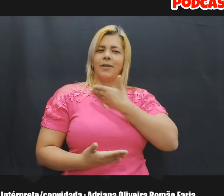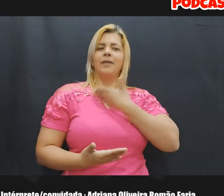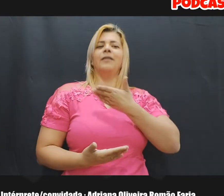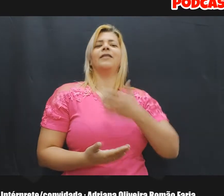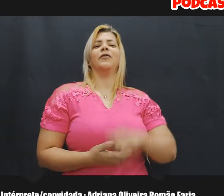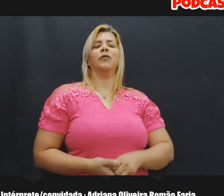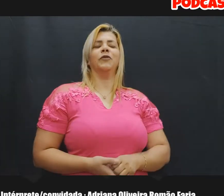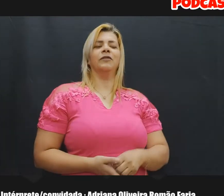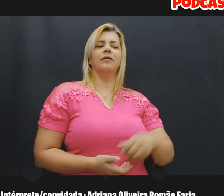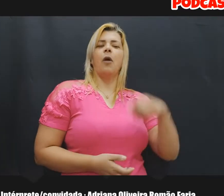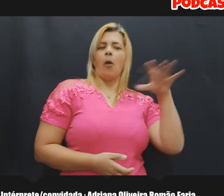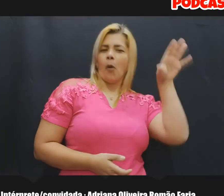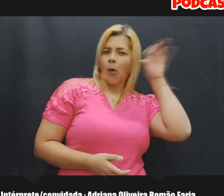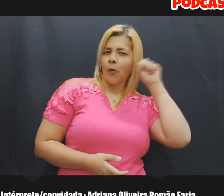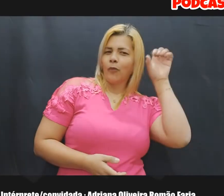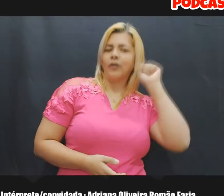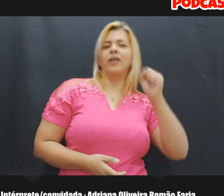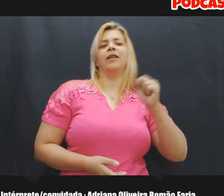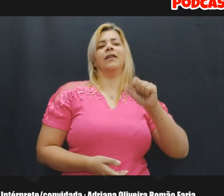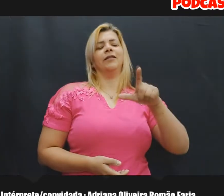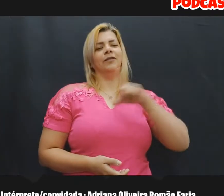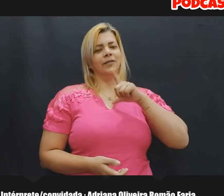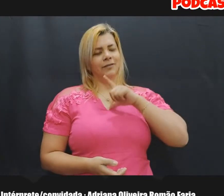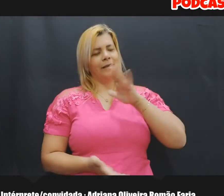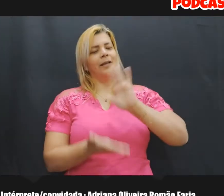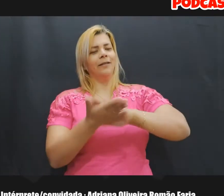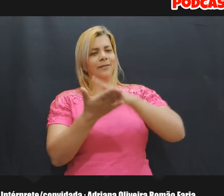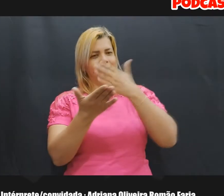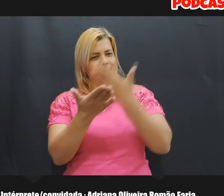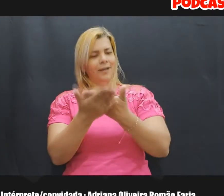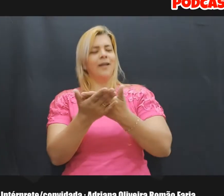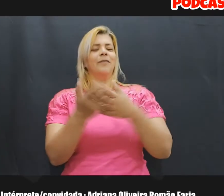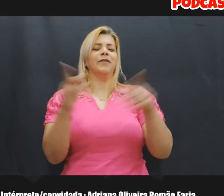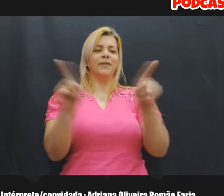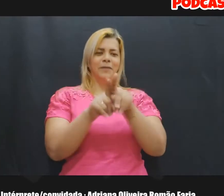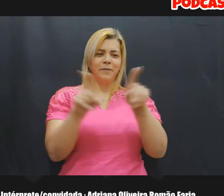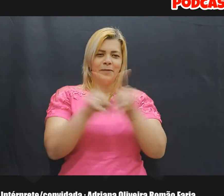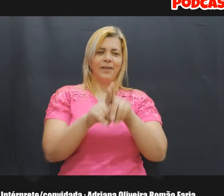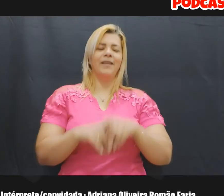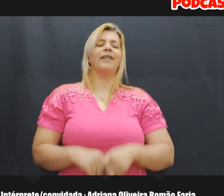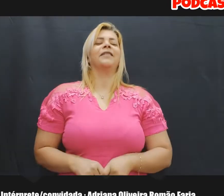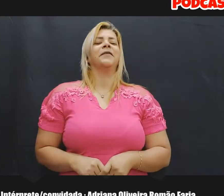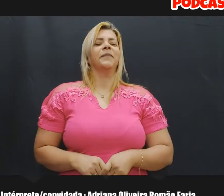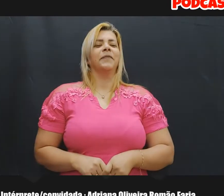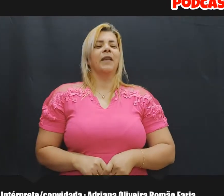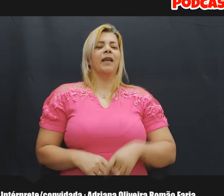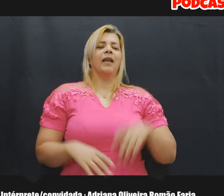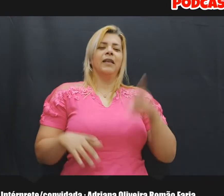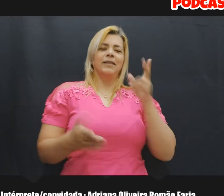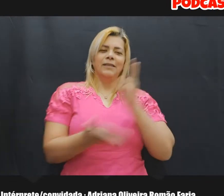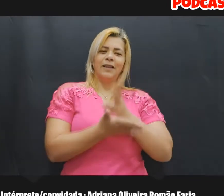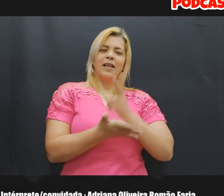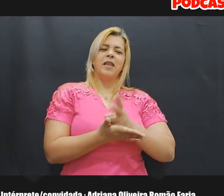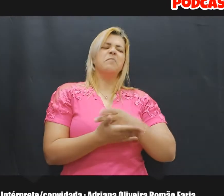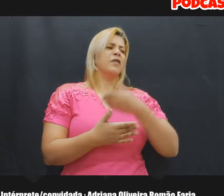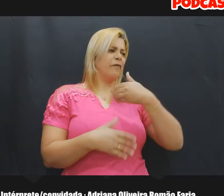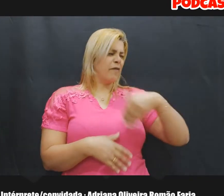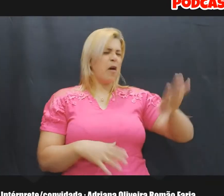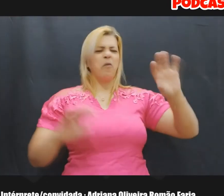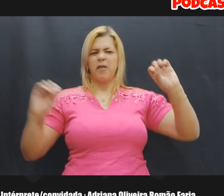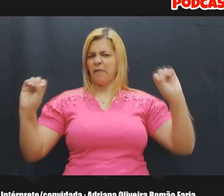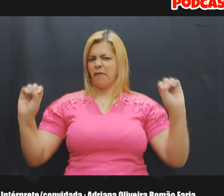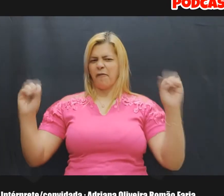na sociedade e têm amigos ouvintes, tanto é que eles participam de